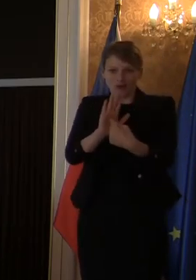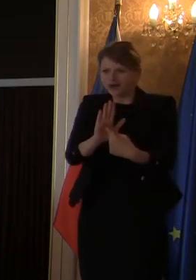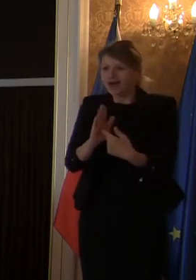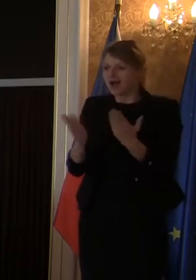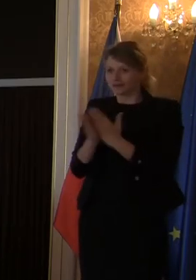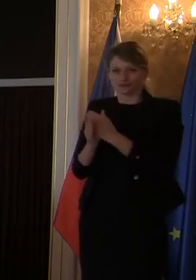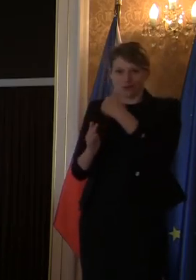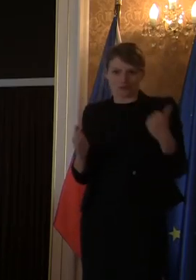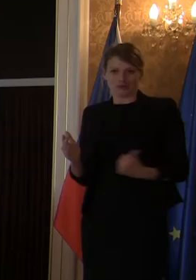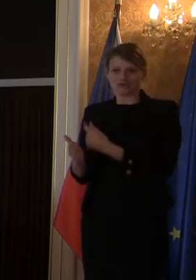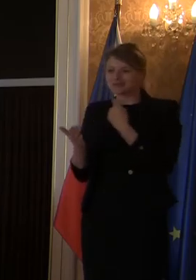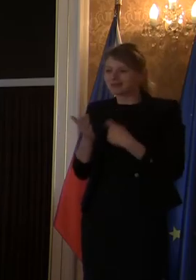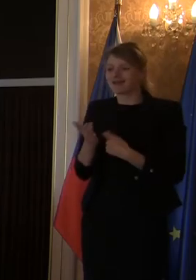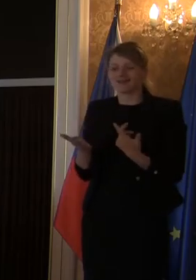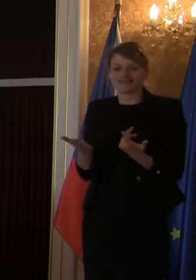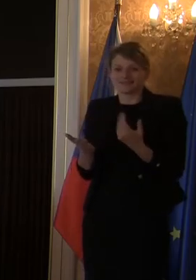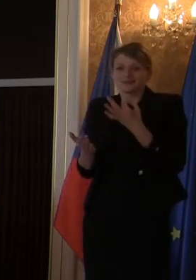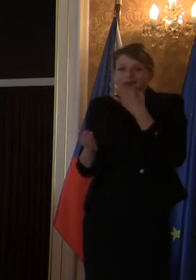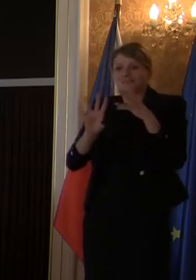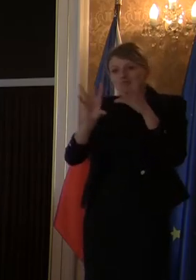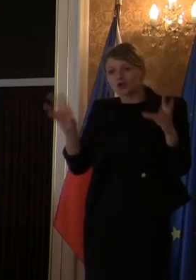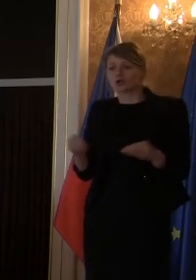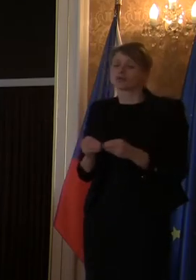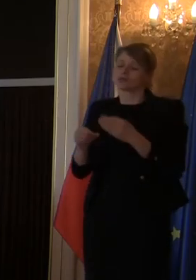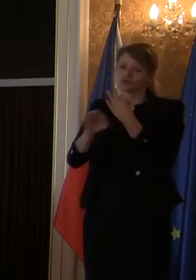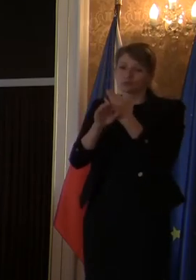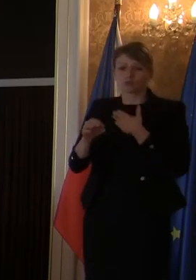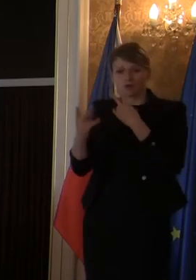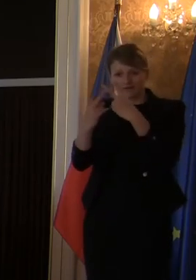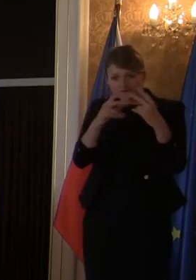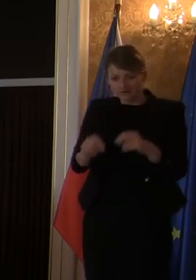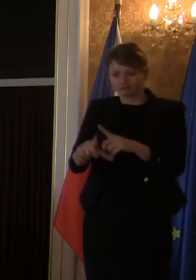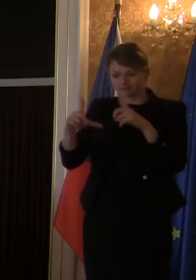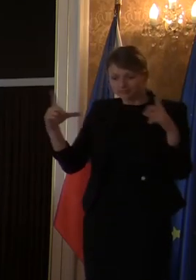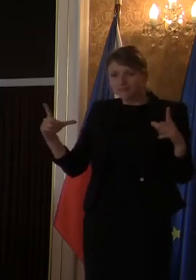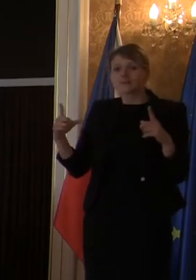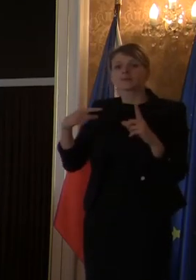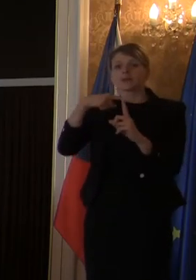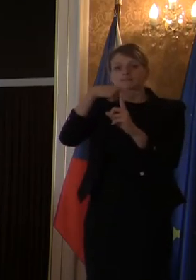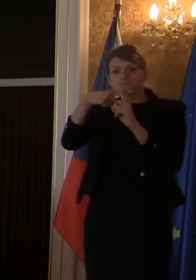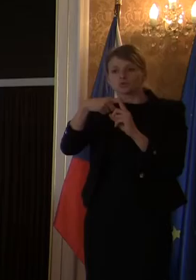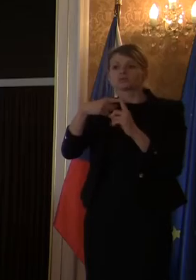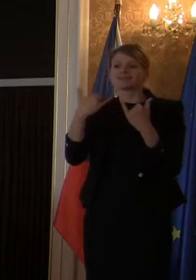poskytnout možnost doptat se, diskutovat ty možné přesahy